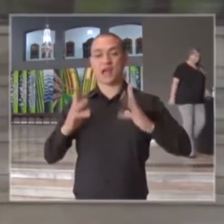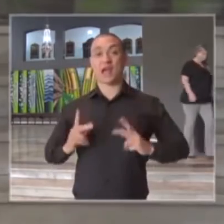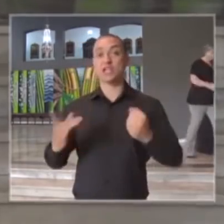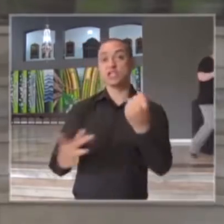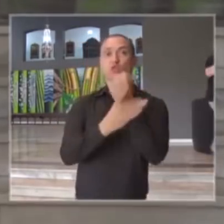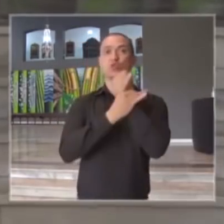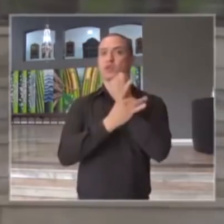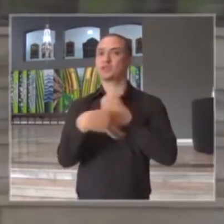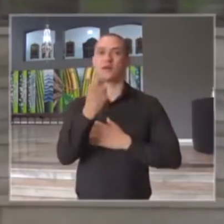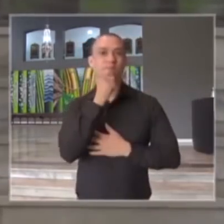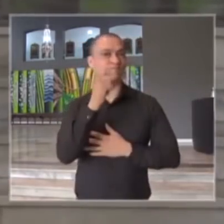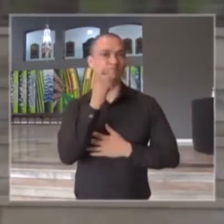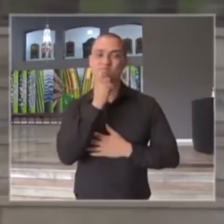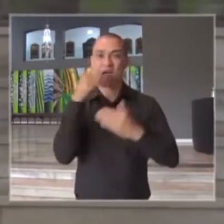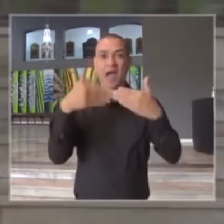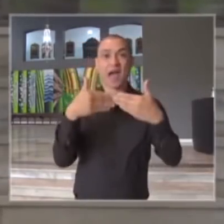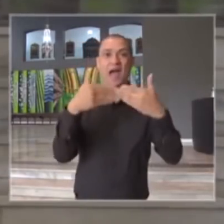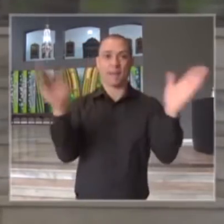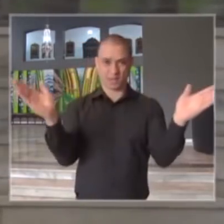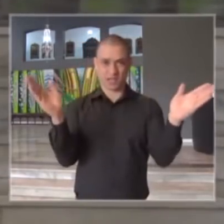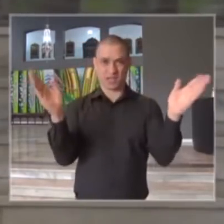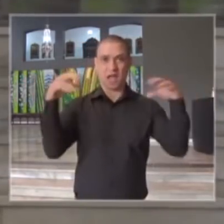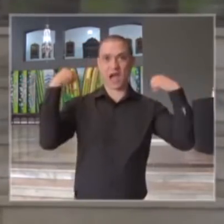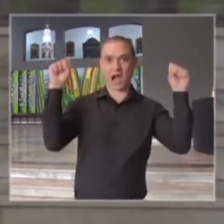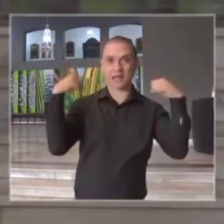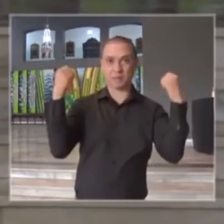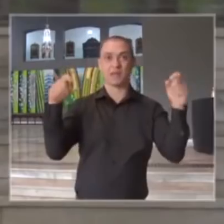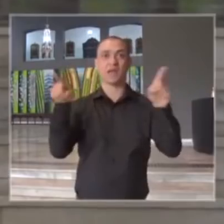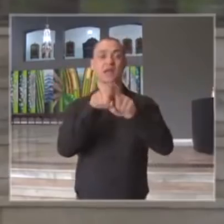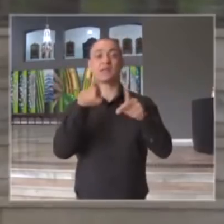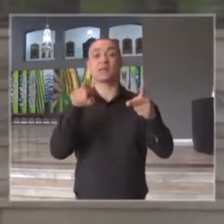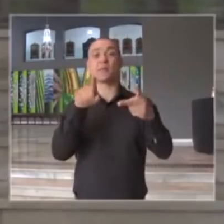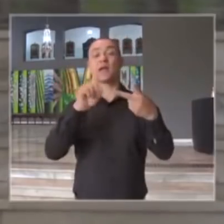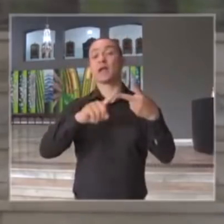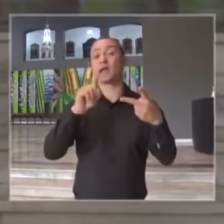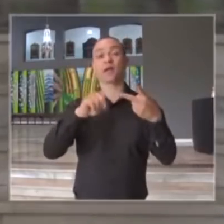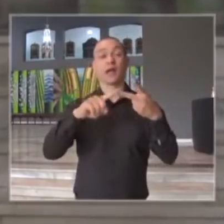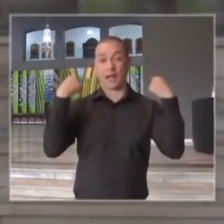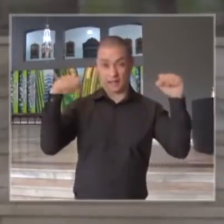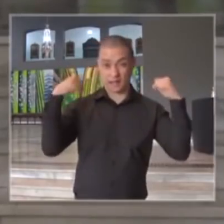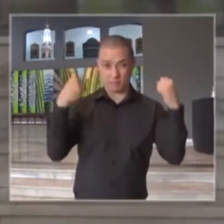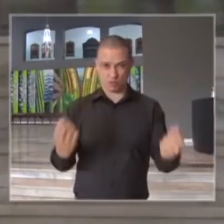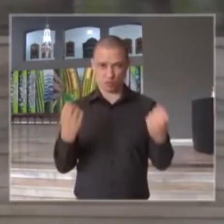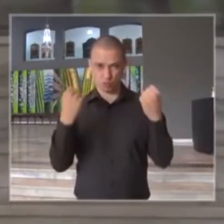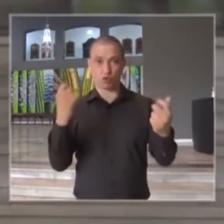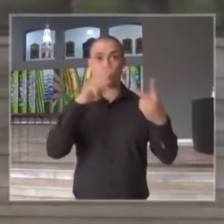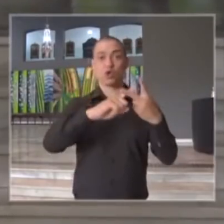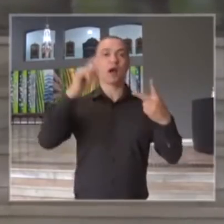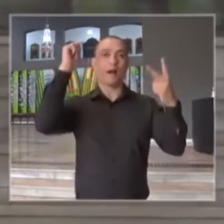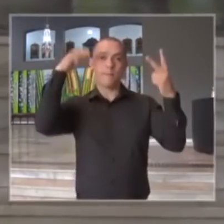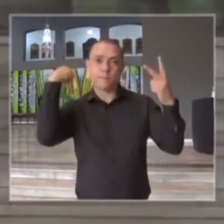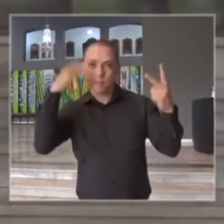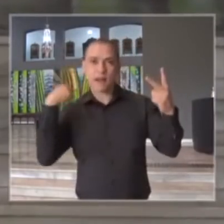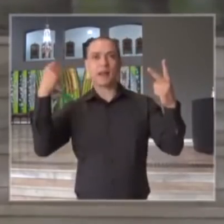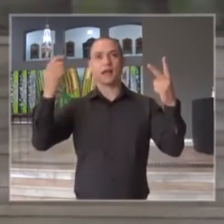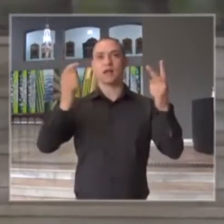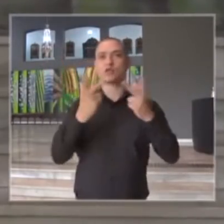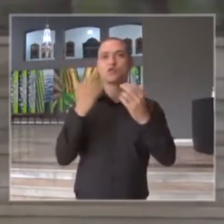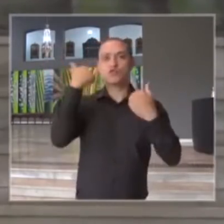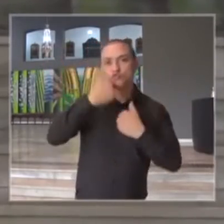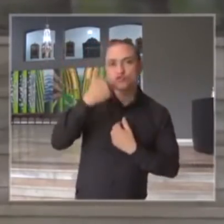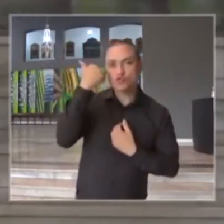seguras para autorizar a abertura de academias salões de beleza